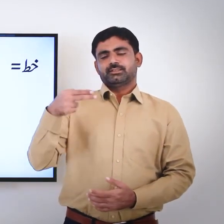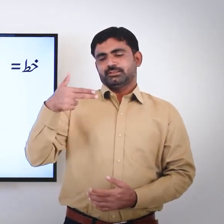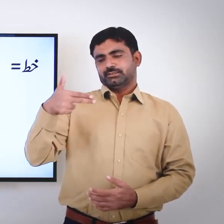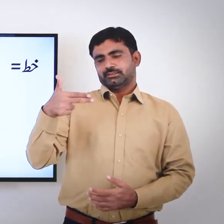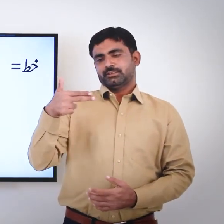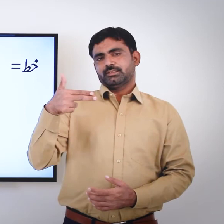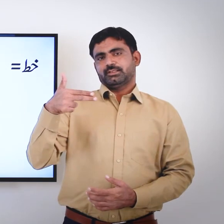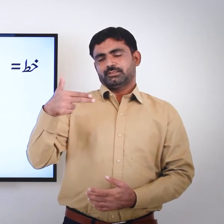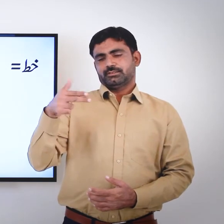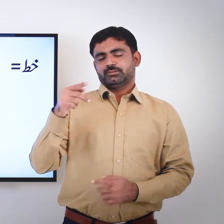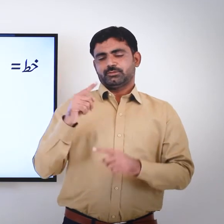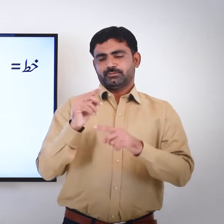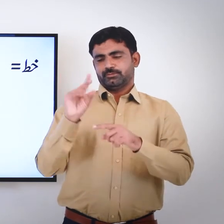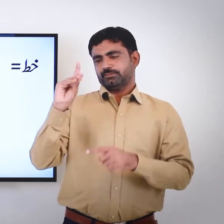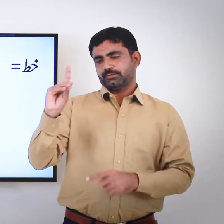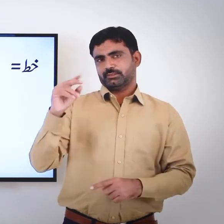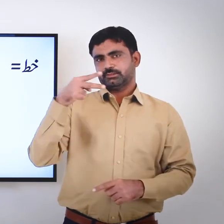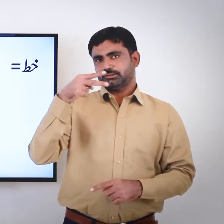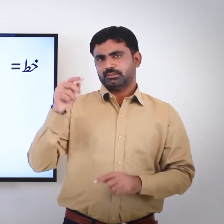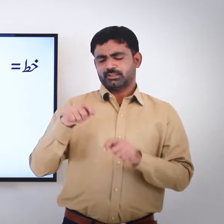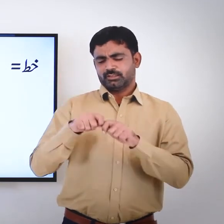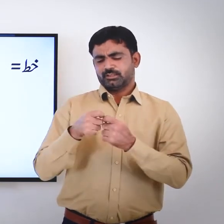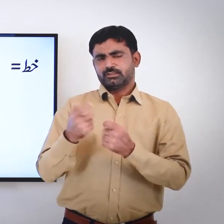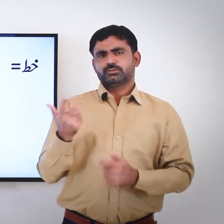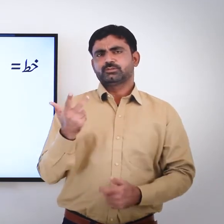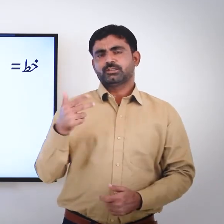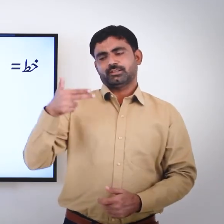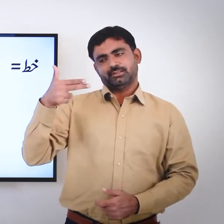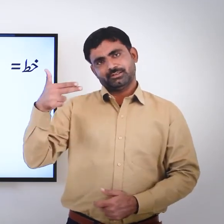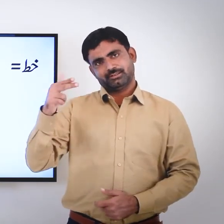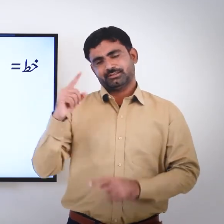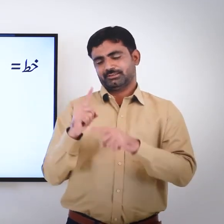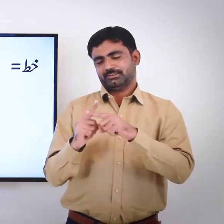خط برابر ہے خے جمع توئیں۔